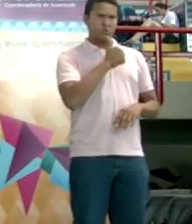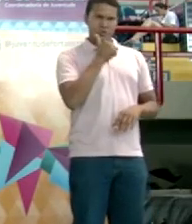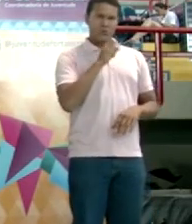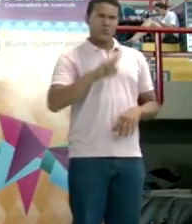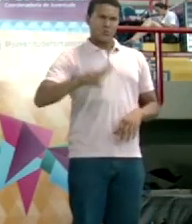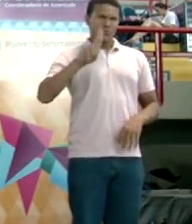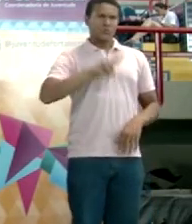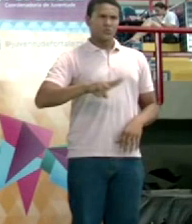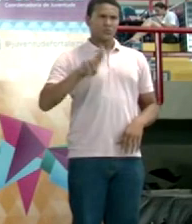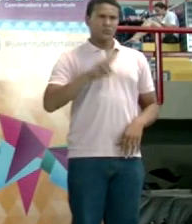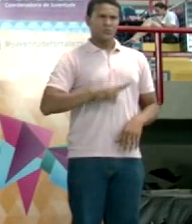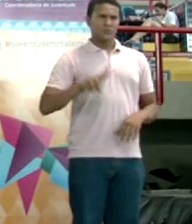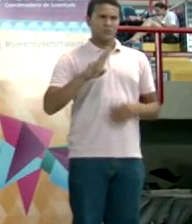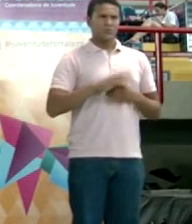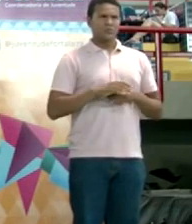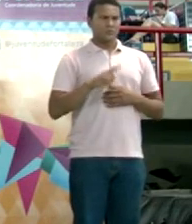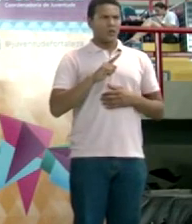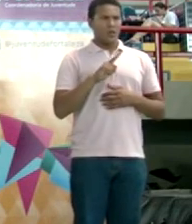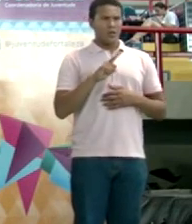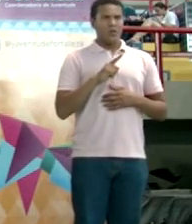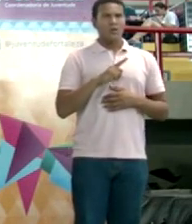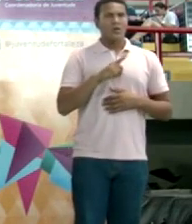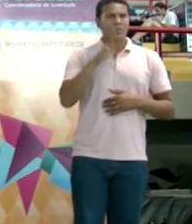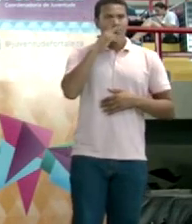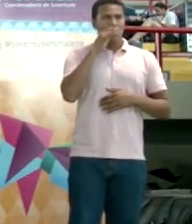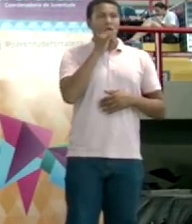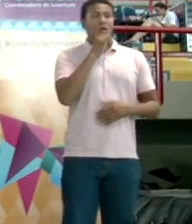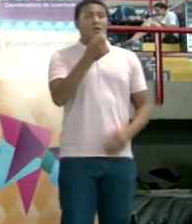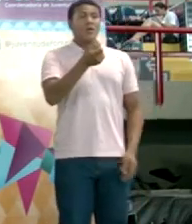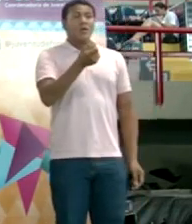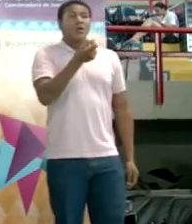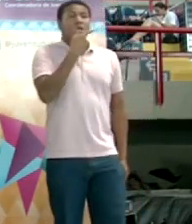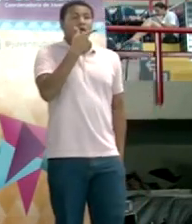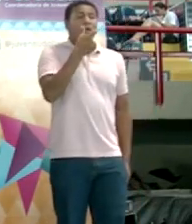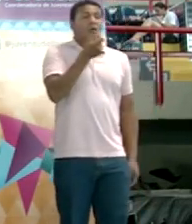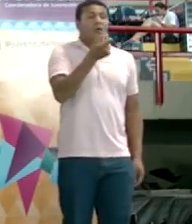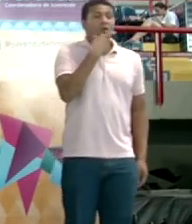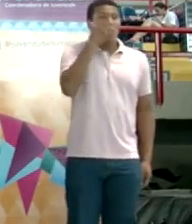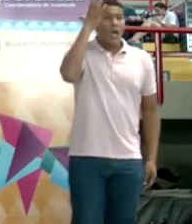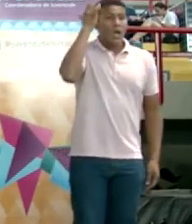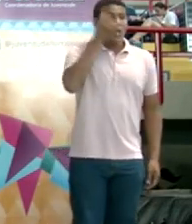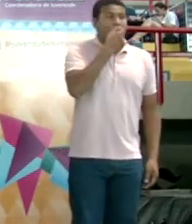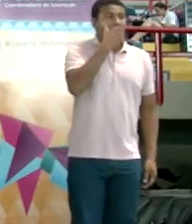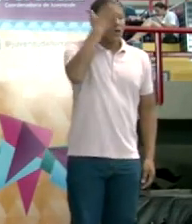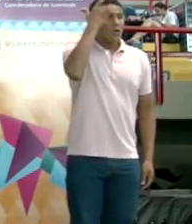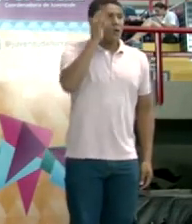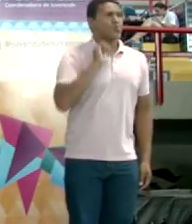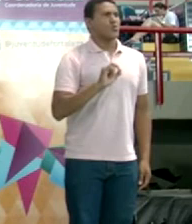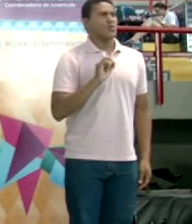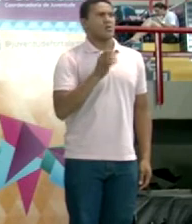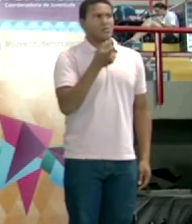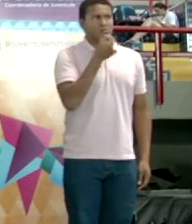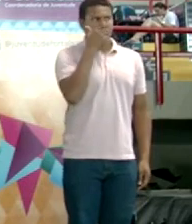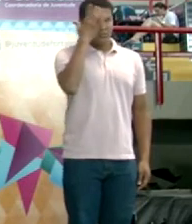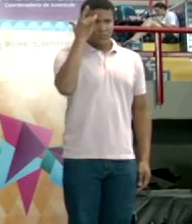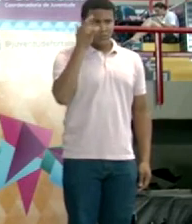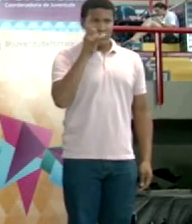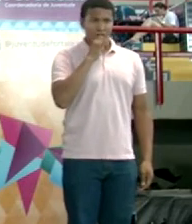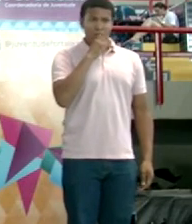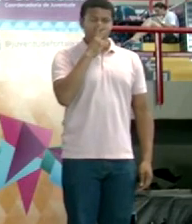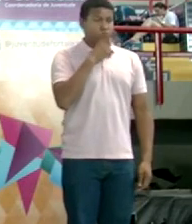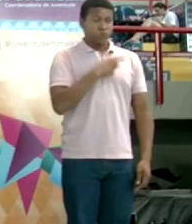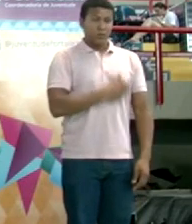nada mais nada menos do que doses cavalares de hormônios estrogênicos e